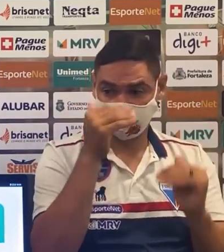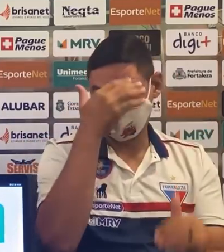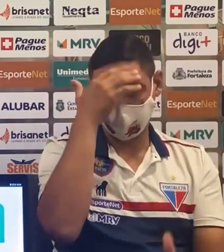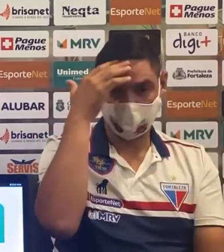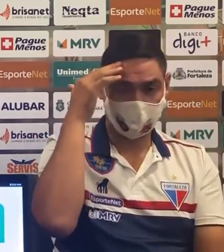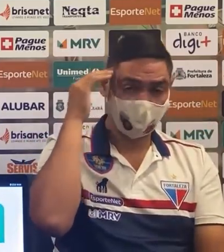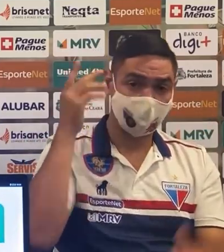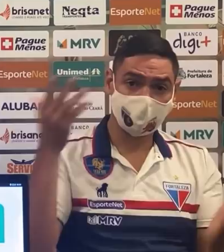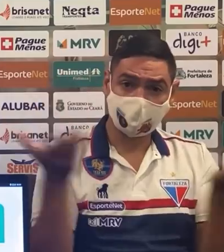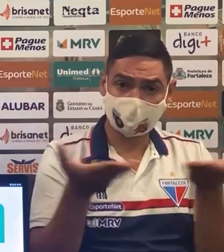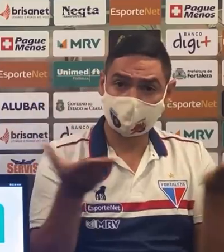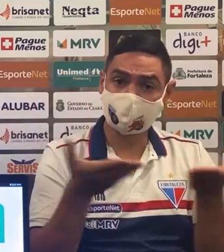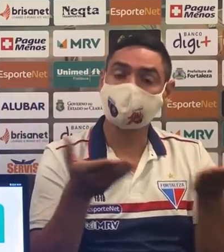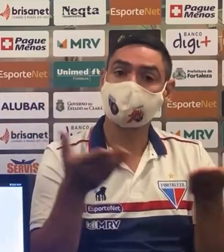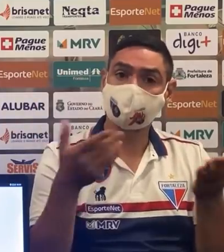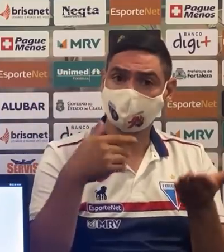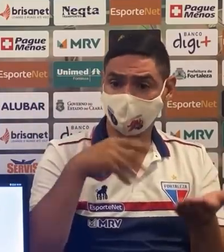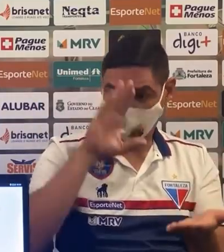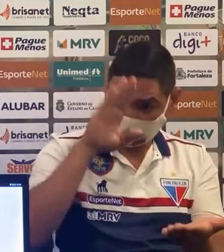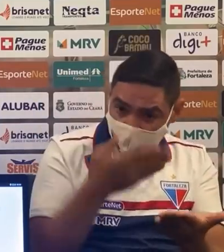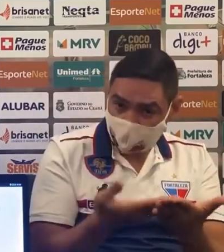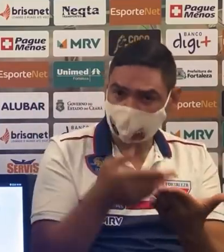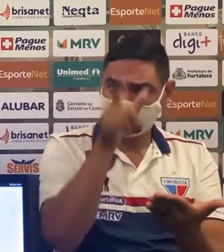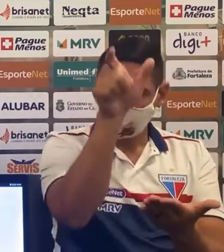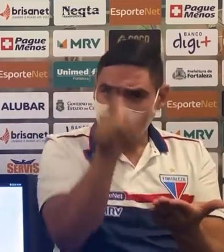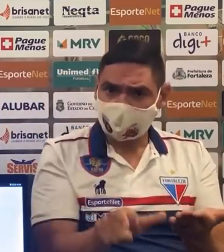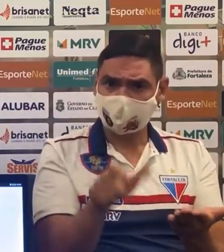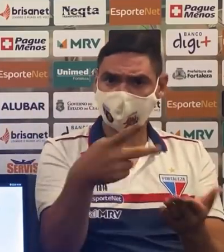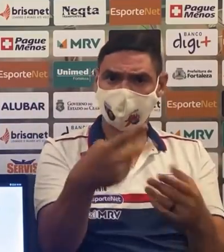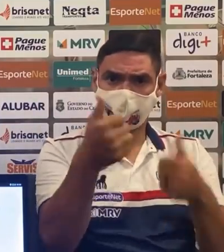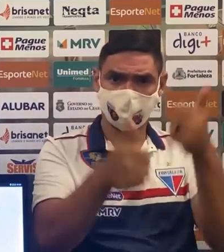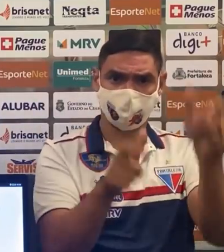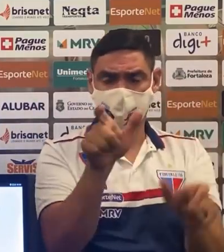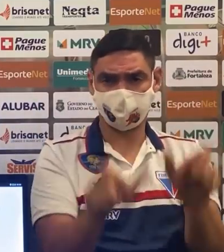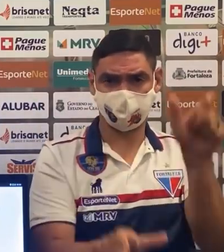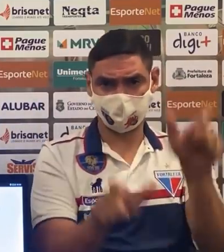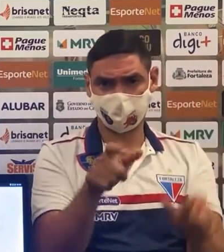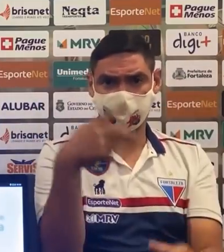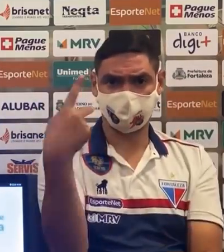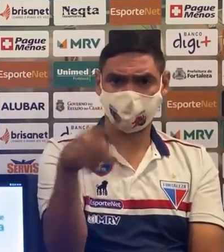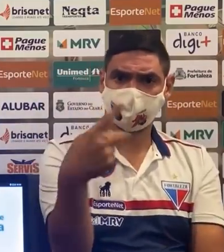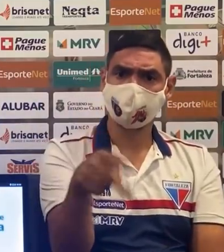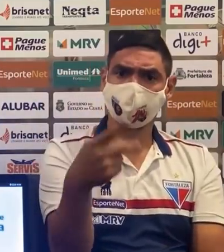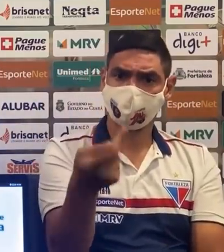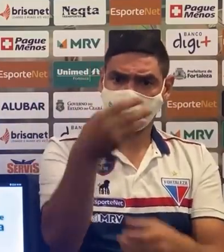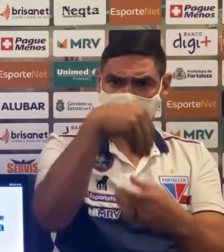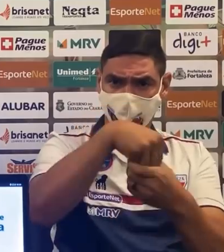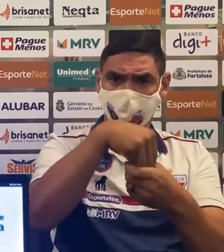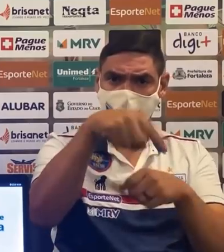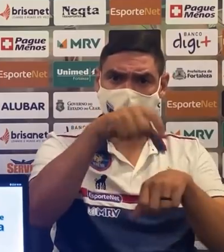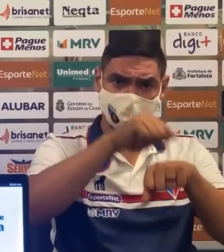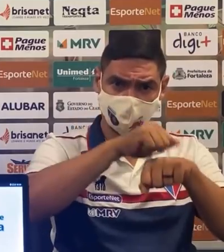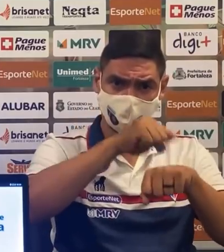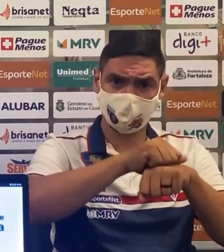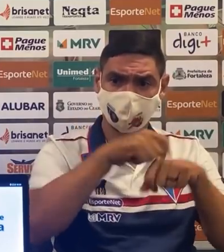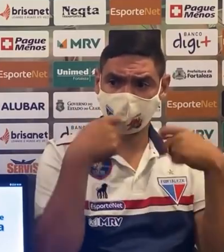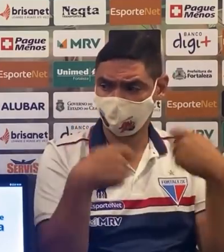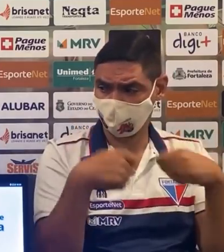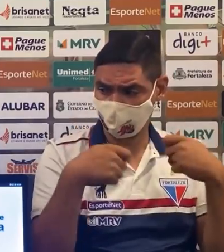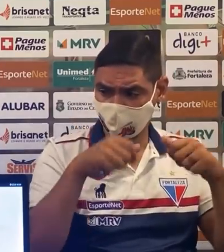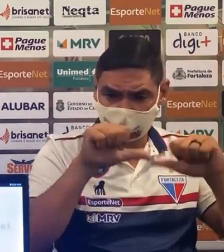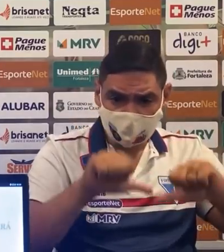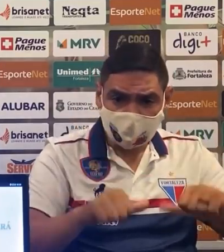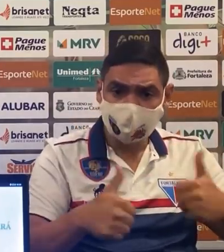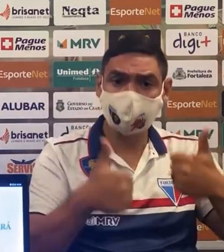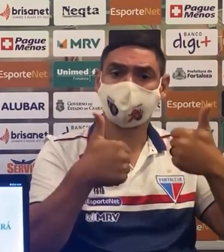continuar acreditando nos jogadores, até porque, como eu falei anteriormente, esses jogadores têm uma história no clube, mas nós precisamos melhorar a nossa performance